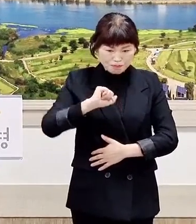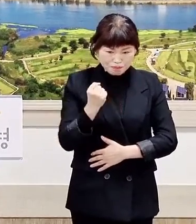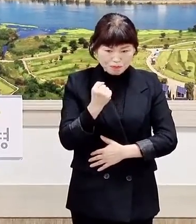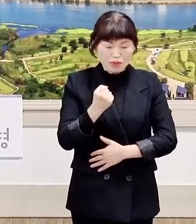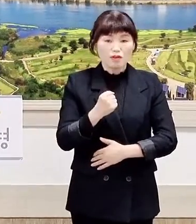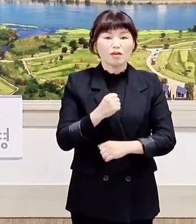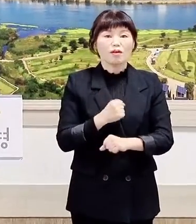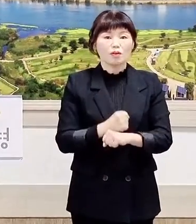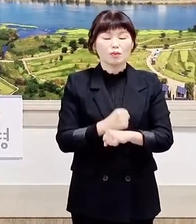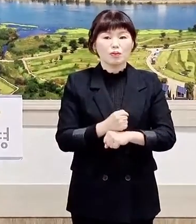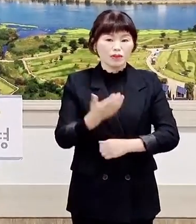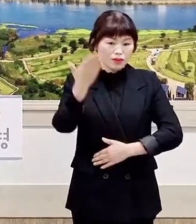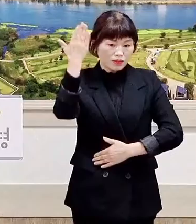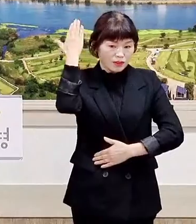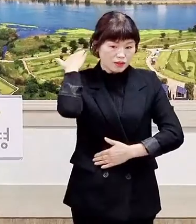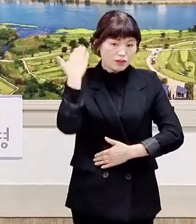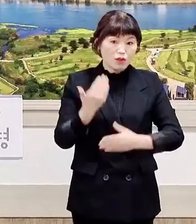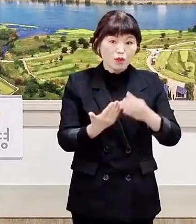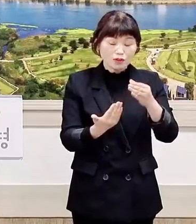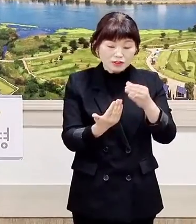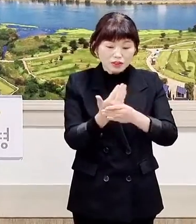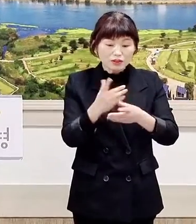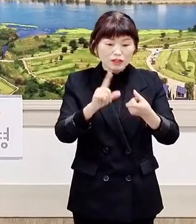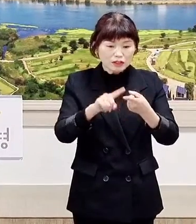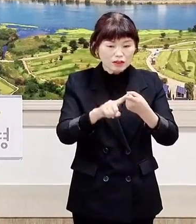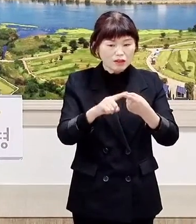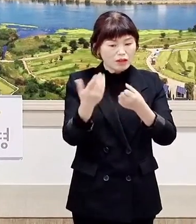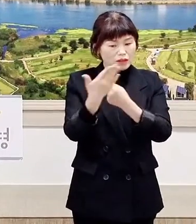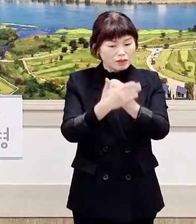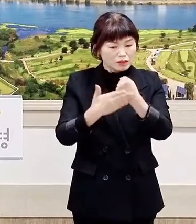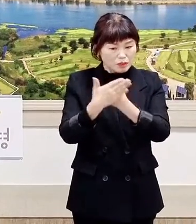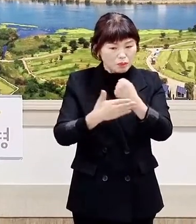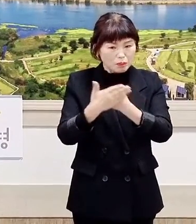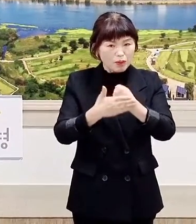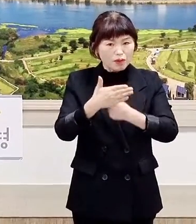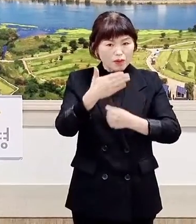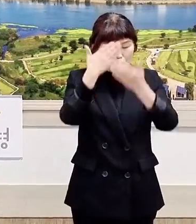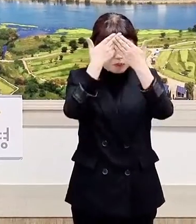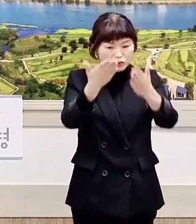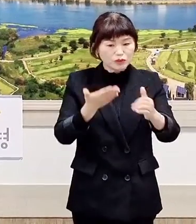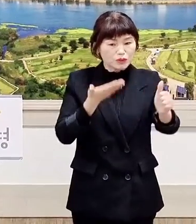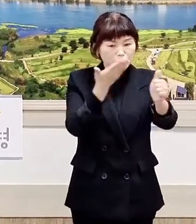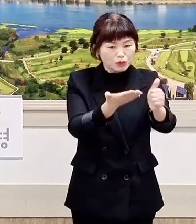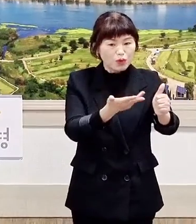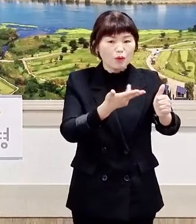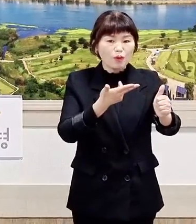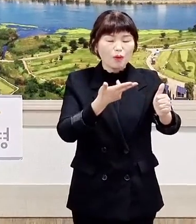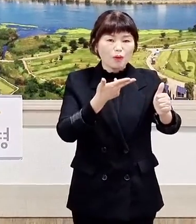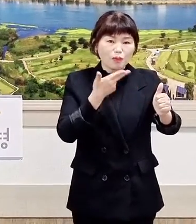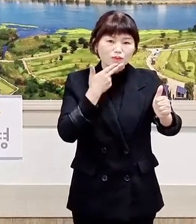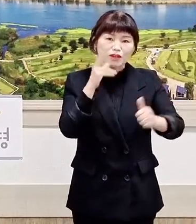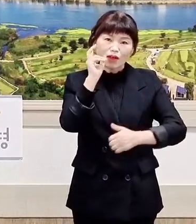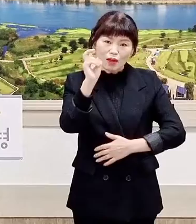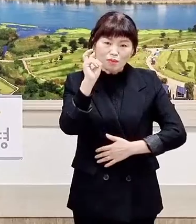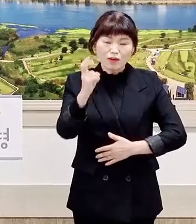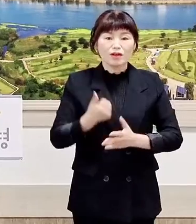과정에서도 특혜 행정은 없었을 것이라 생각되지만 문제가 되는 수사 결과가